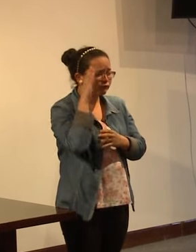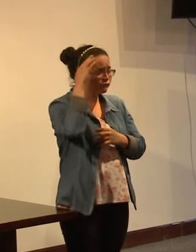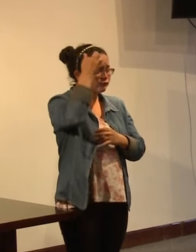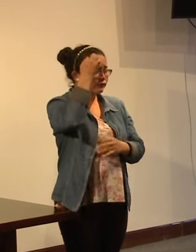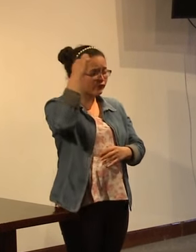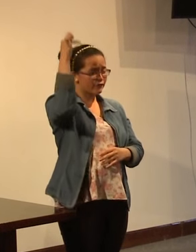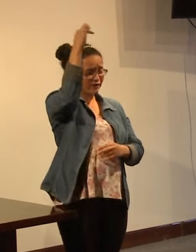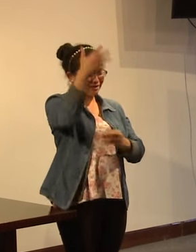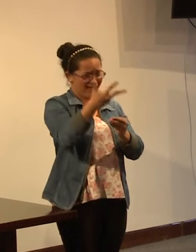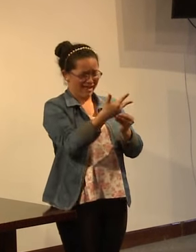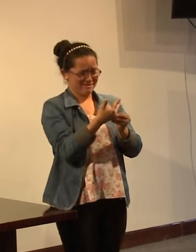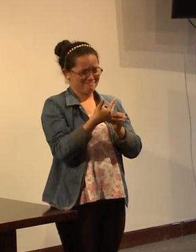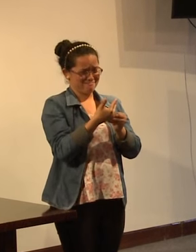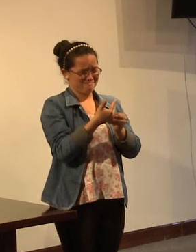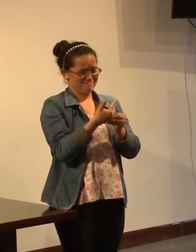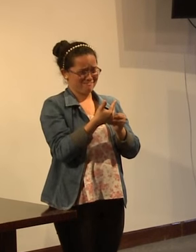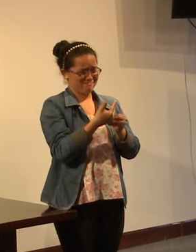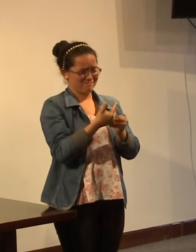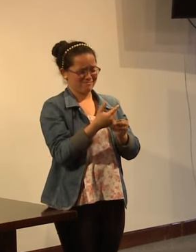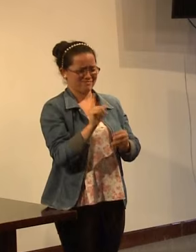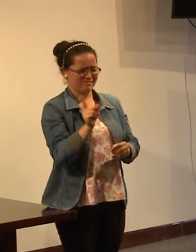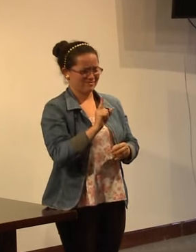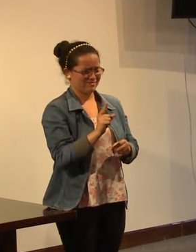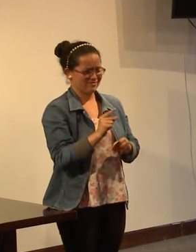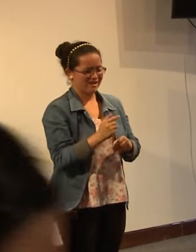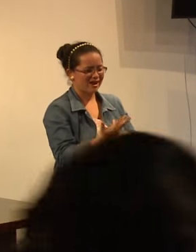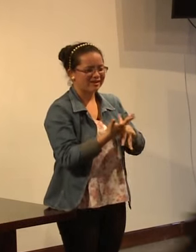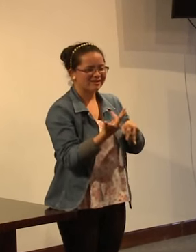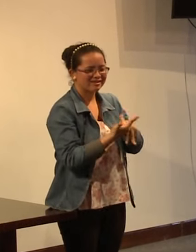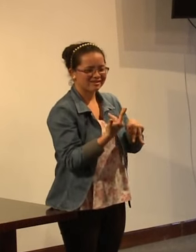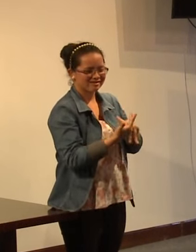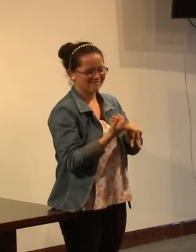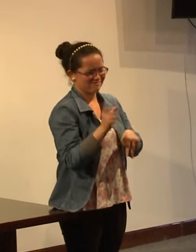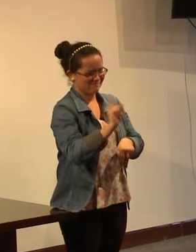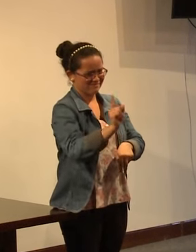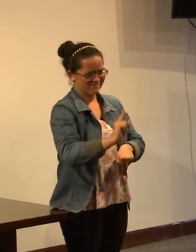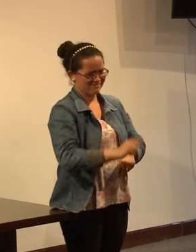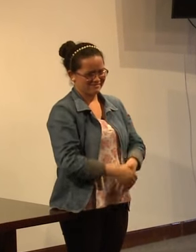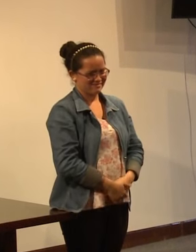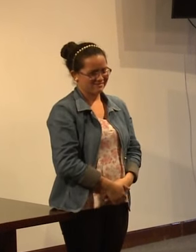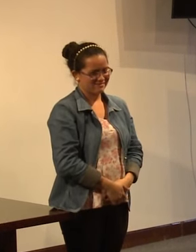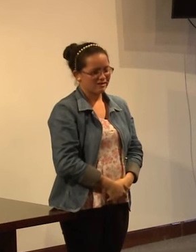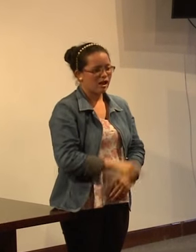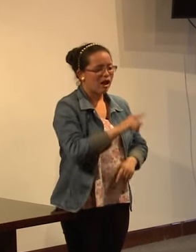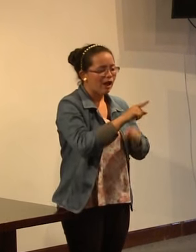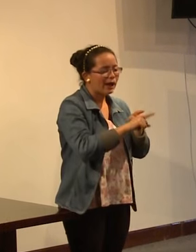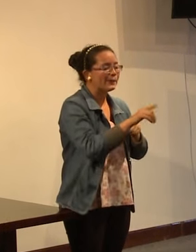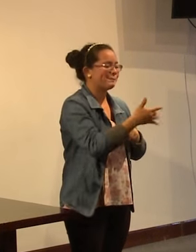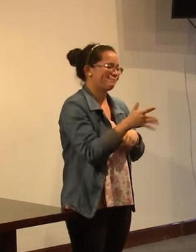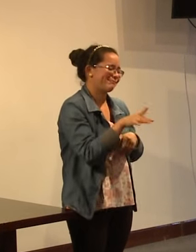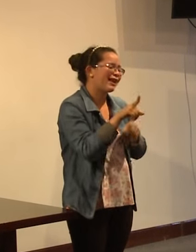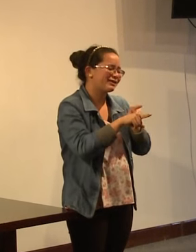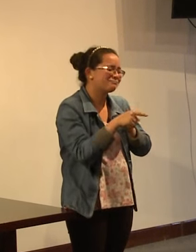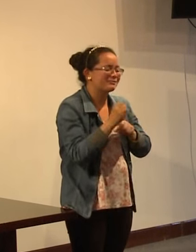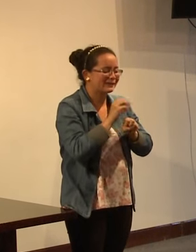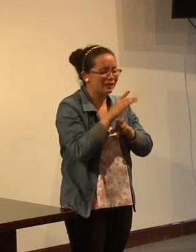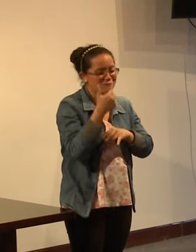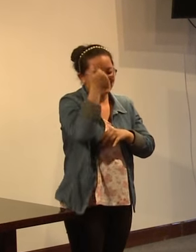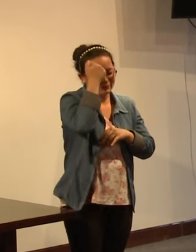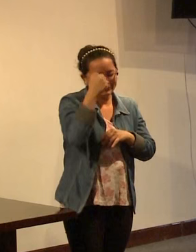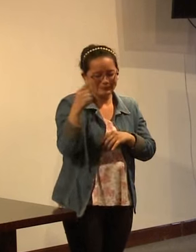importante. A veces uno va y si ustedes se fijan, muchas de las expectativas, por ejemplo, de los padres de familia, y uno tiene como profesor que lidiar con padres de familia todo el